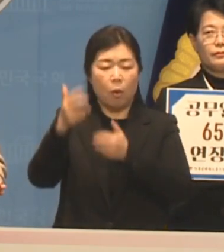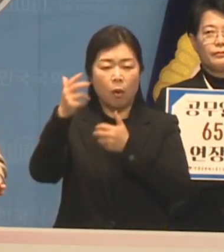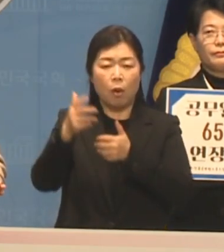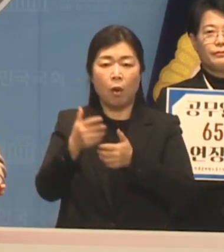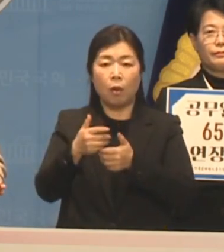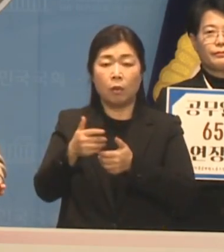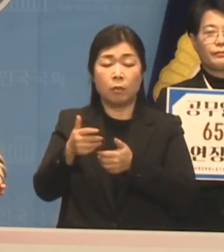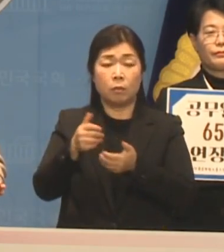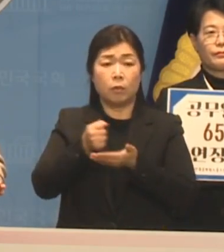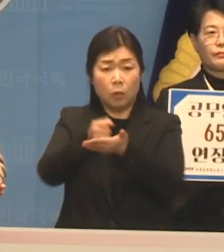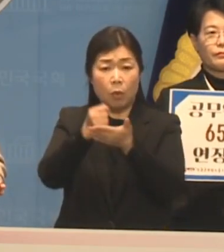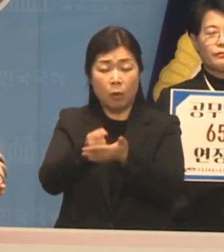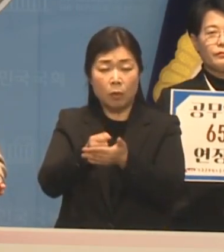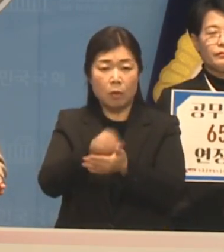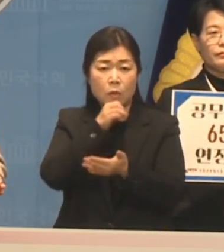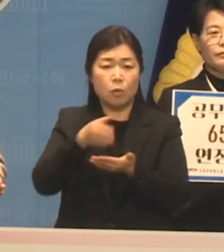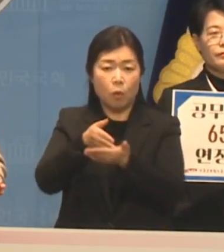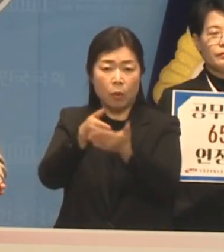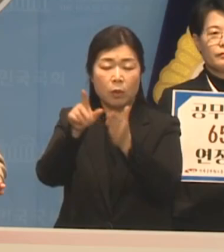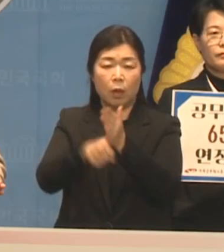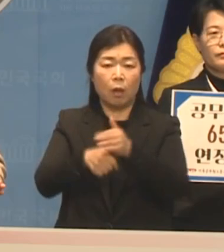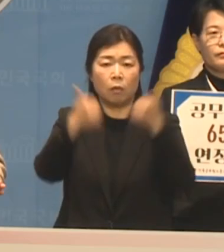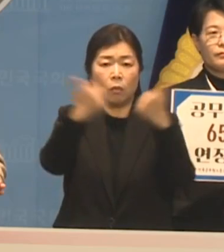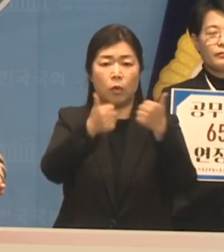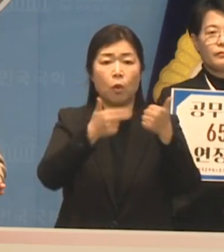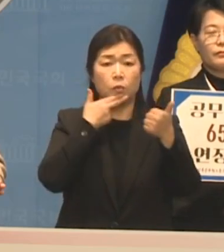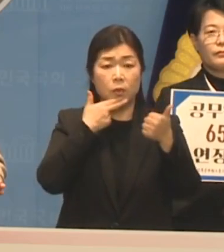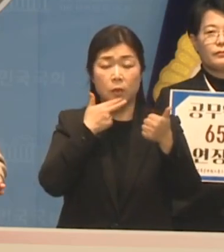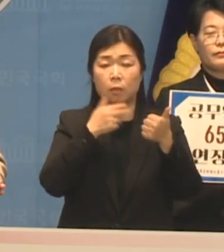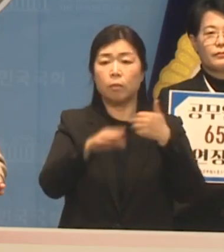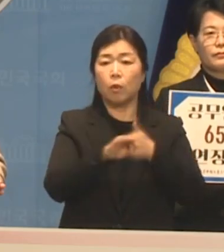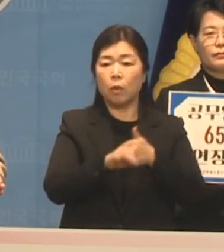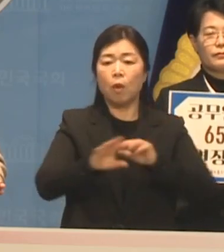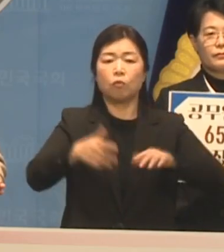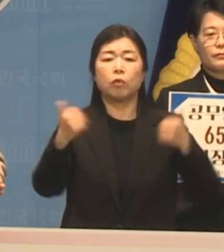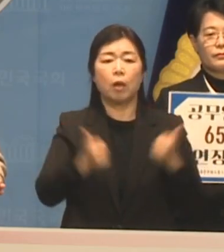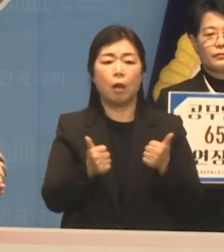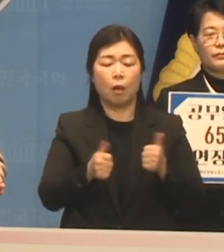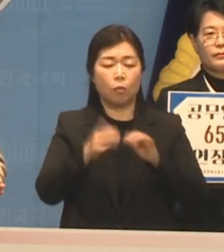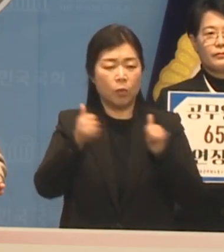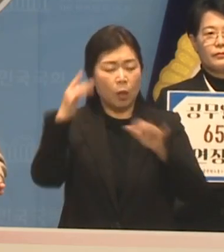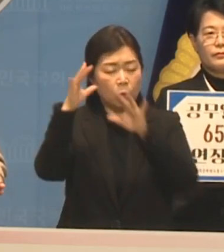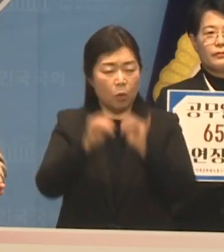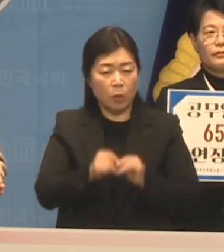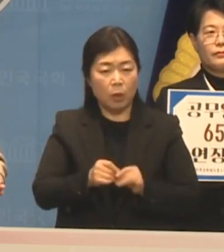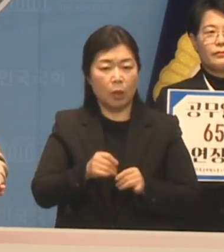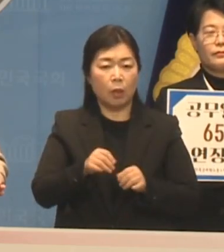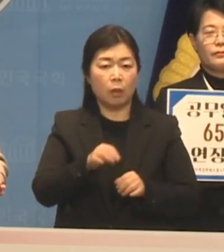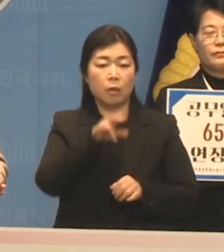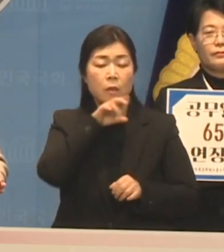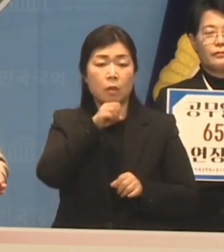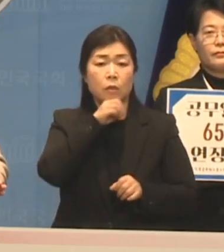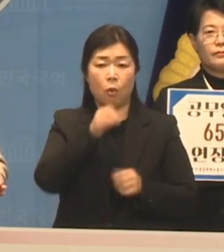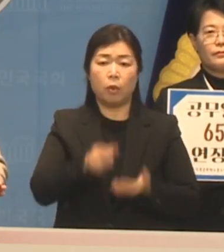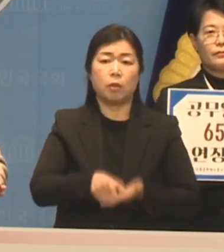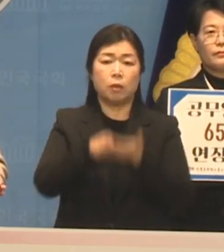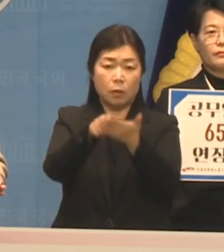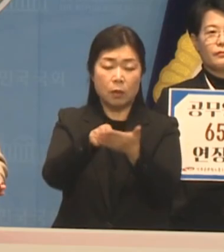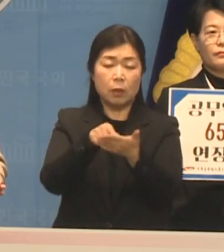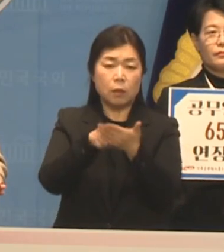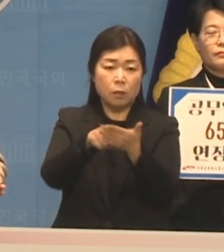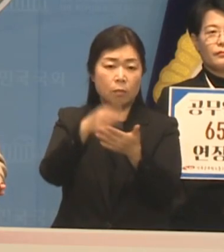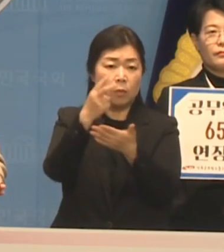않고 폐기한다면 국회가 국민동의 청원 제도를 운용할 이유가 없다. 전국 공무원